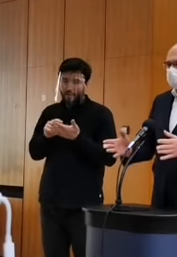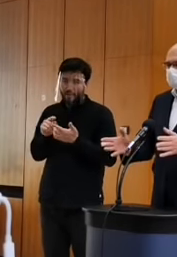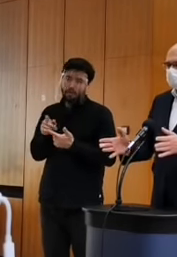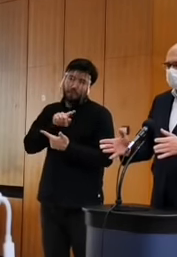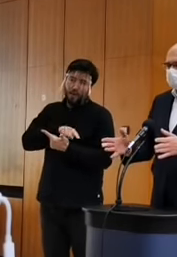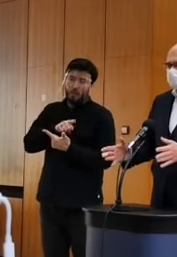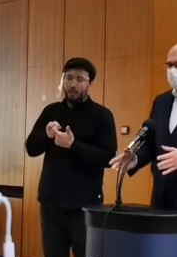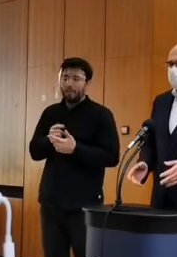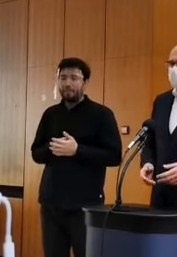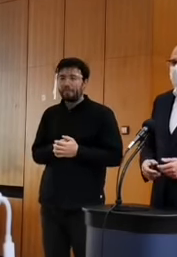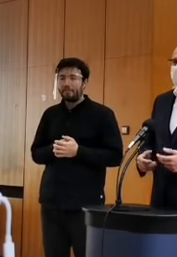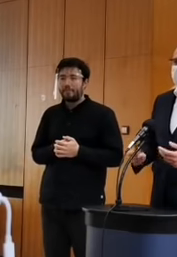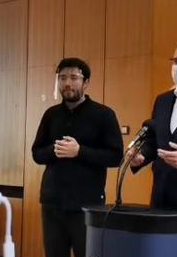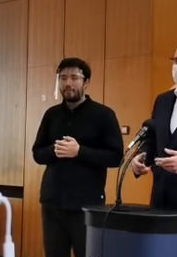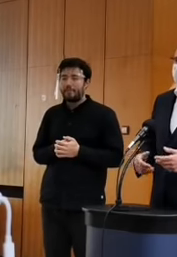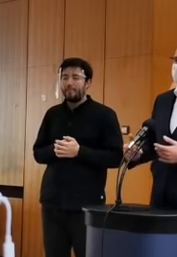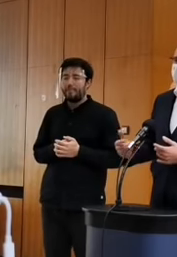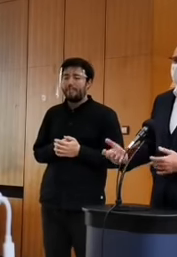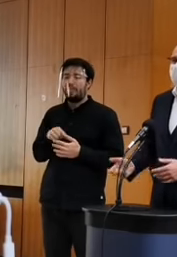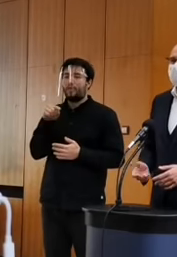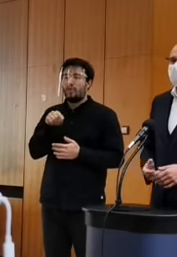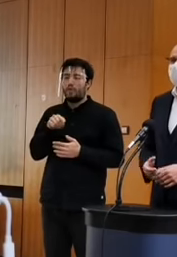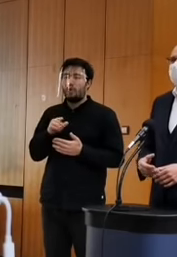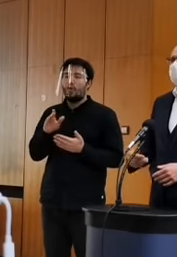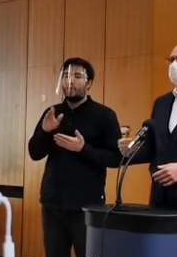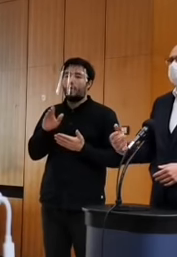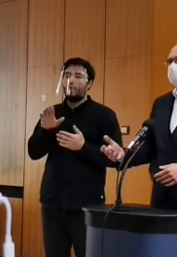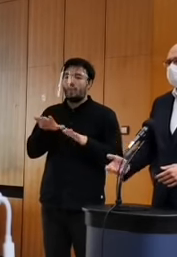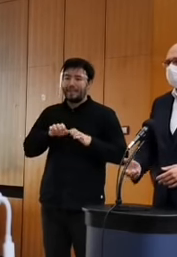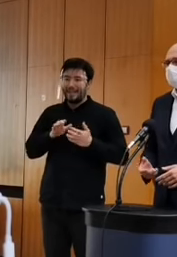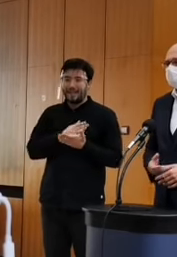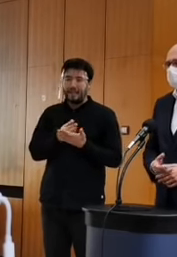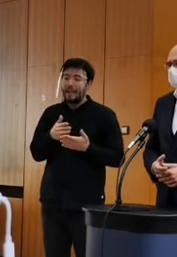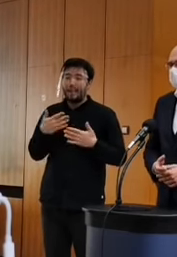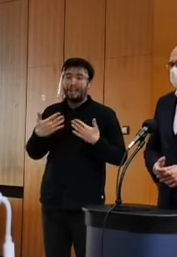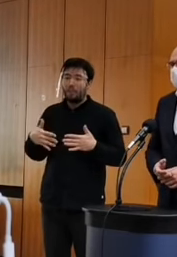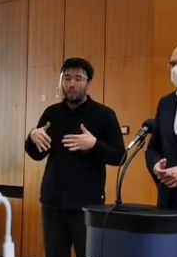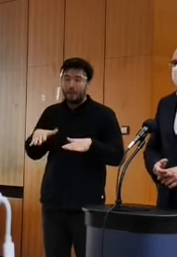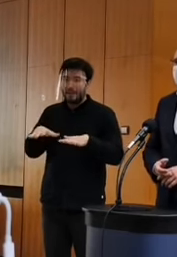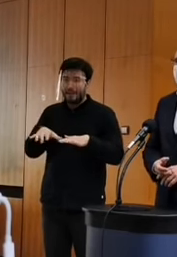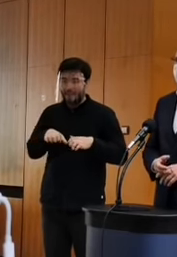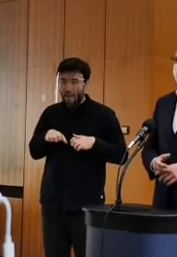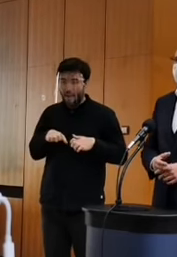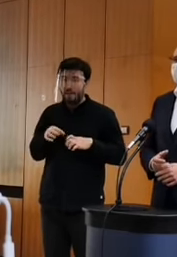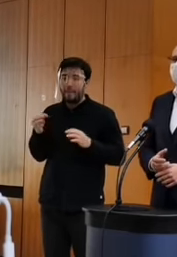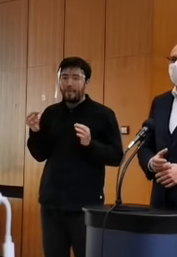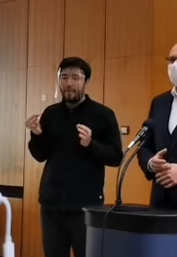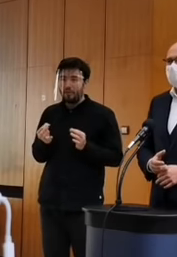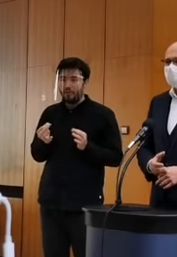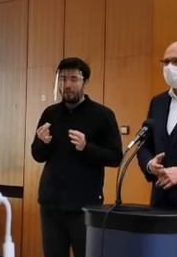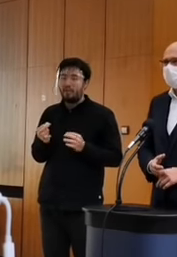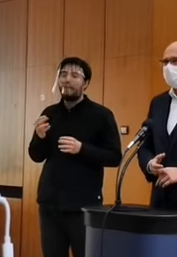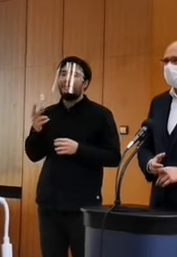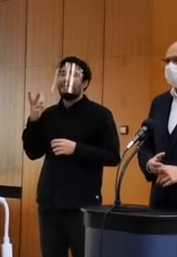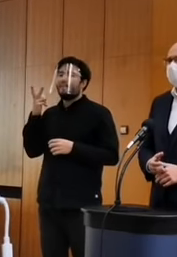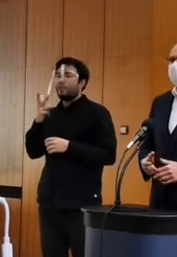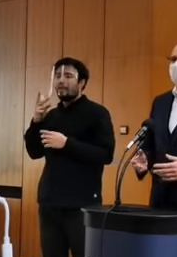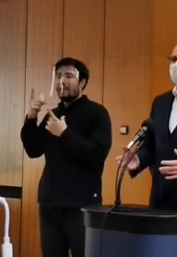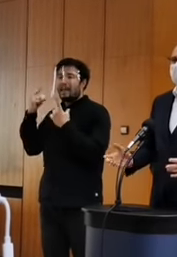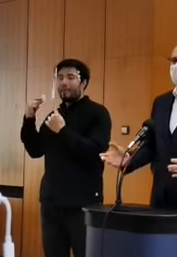Tomuto uzneseniu ale, alebo toto uznesenie nebolo schválené, lebo ešte skôr ho vetovala Veronika